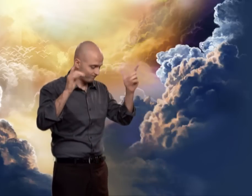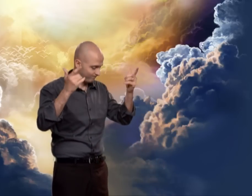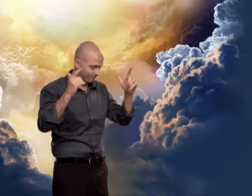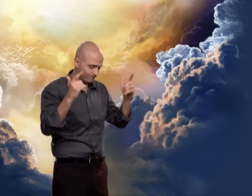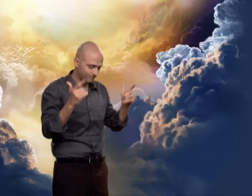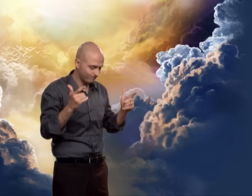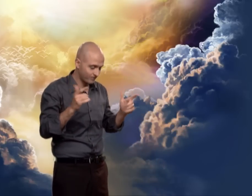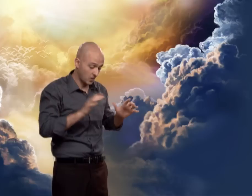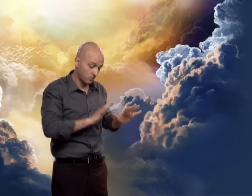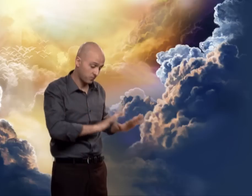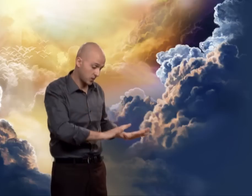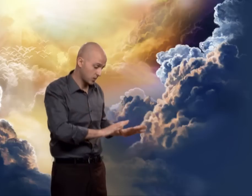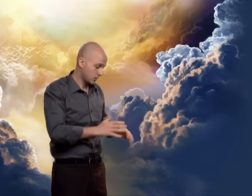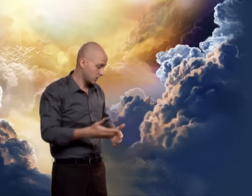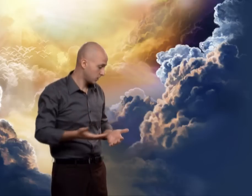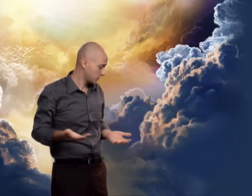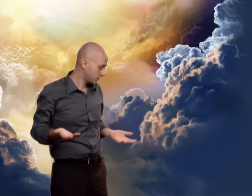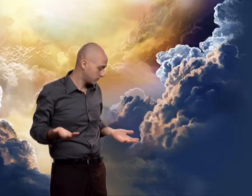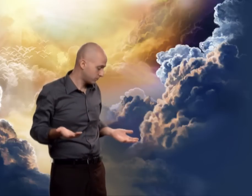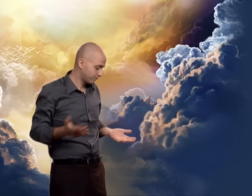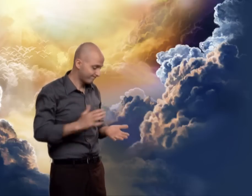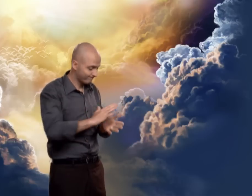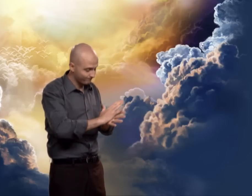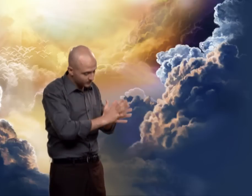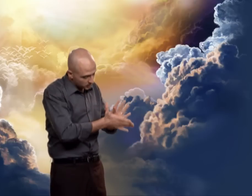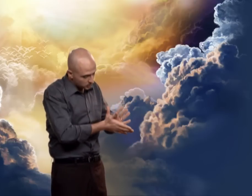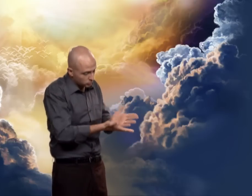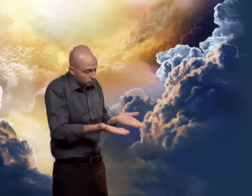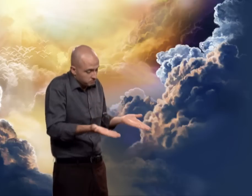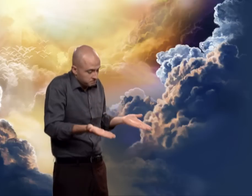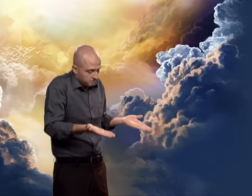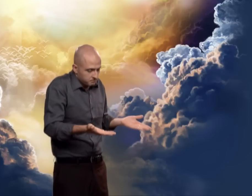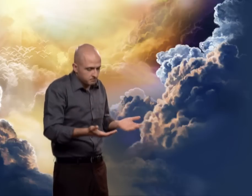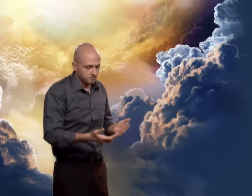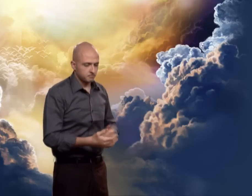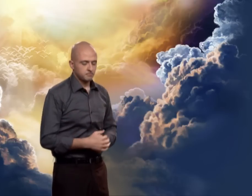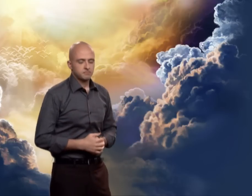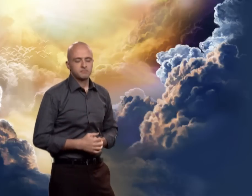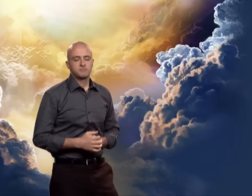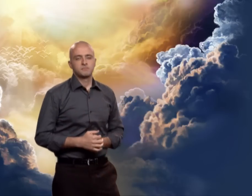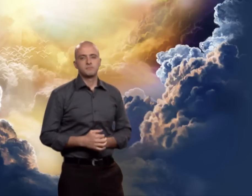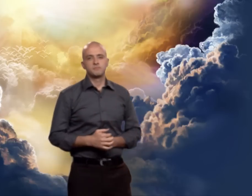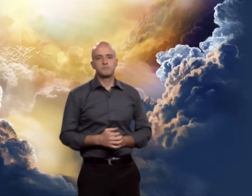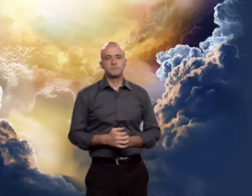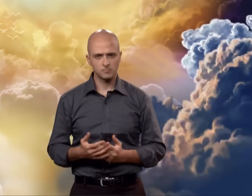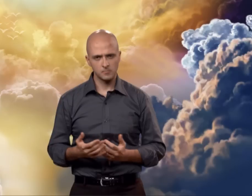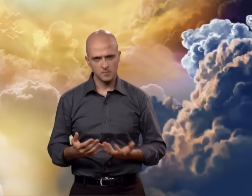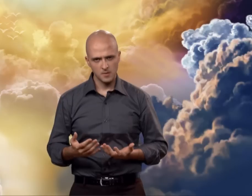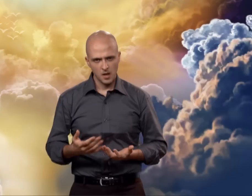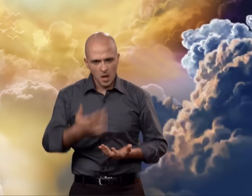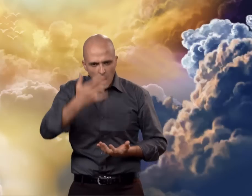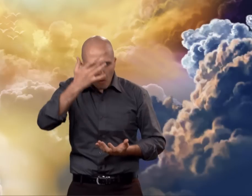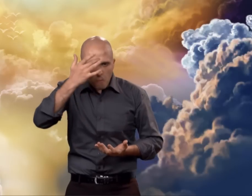eu for e lhes preparar lugar, voltarei e os levarei para mim, para que vocês estejam onde eu